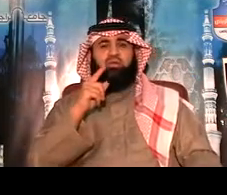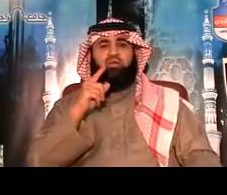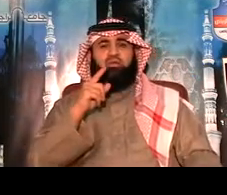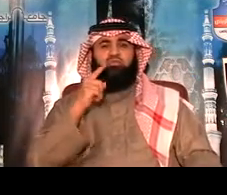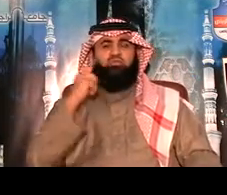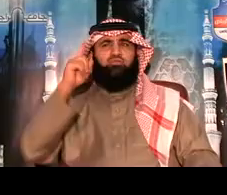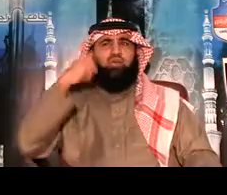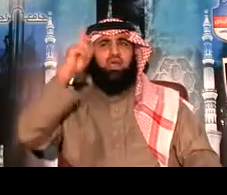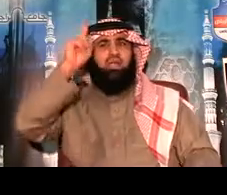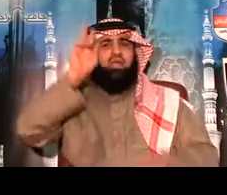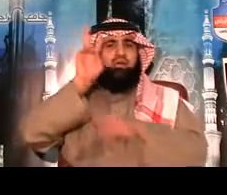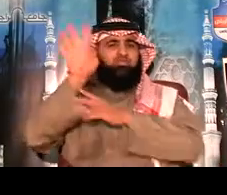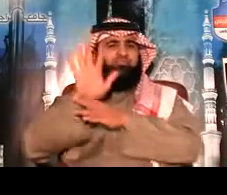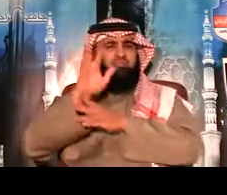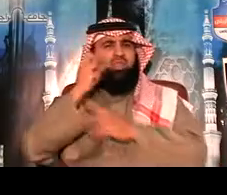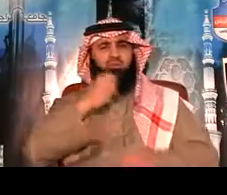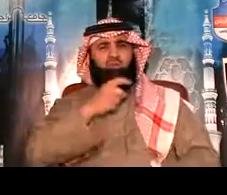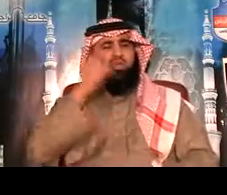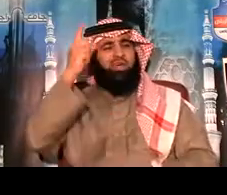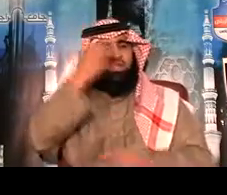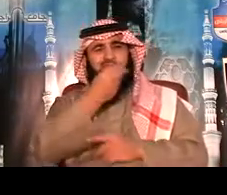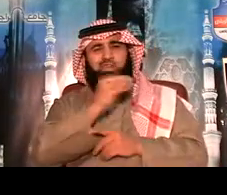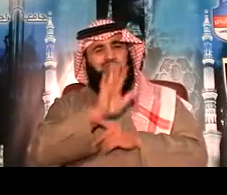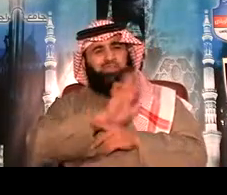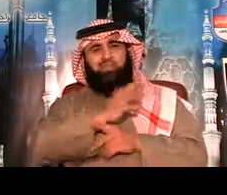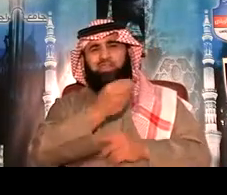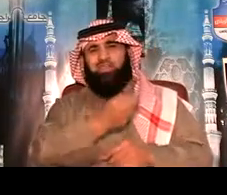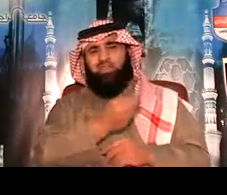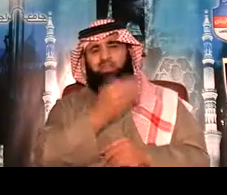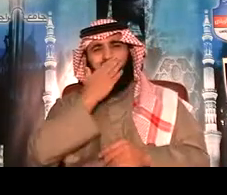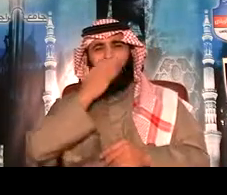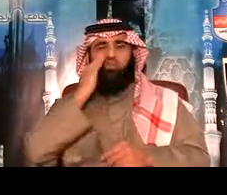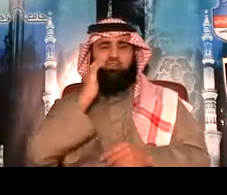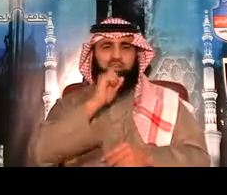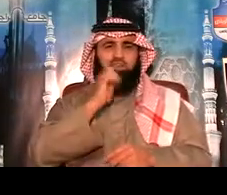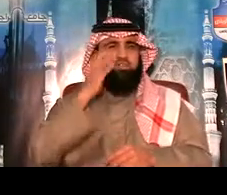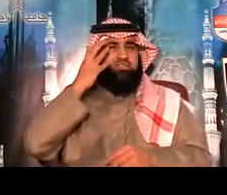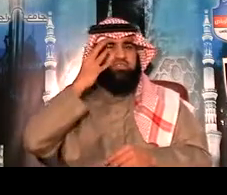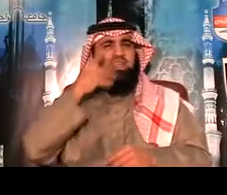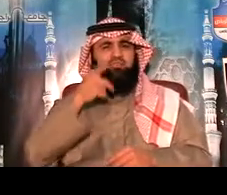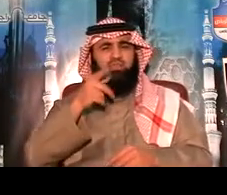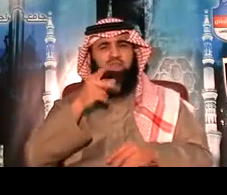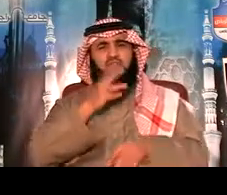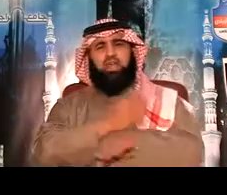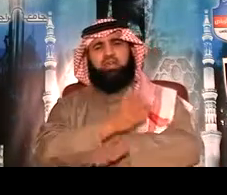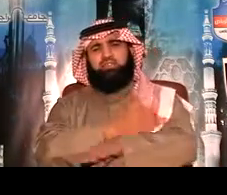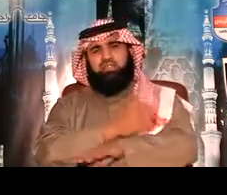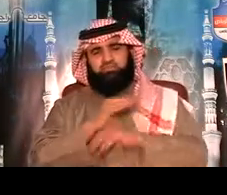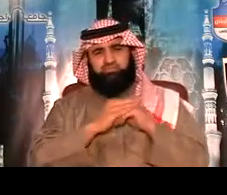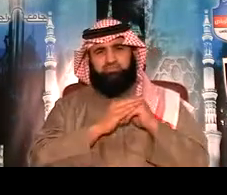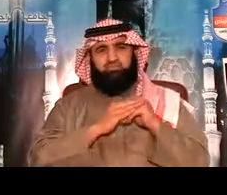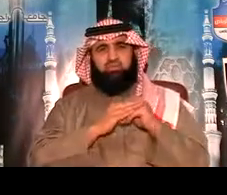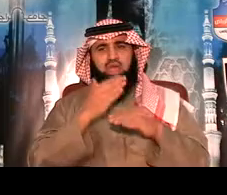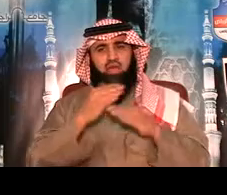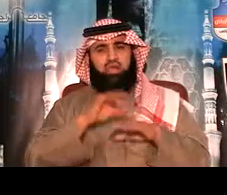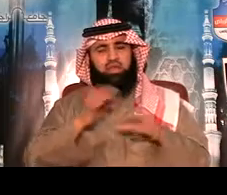وهو خادعهم، وإذا قاموا إلى الصلاة قاموا كسالى يراءون الناس ولا